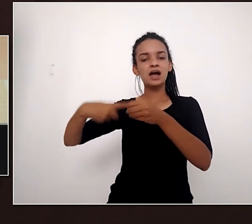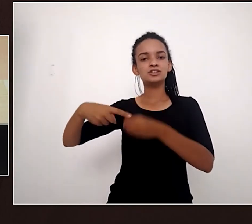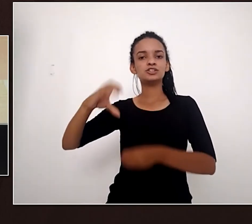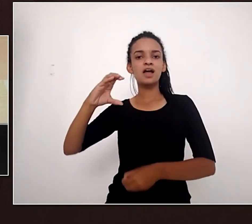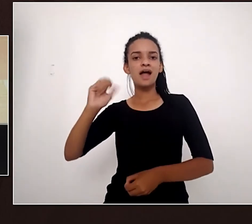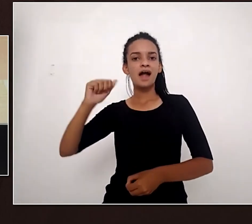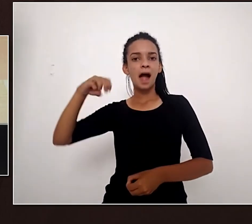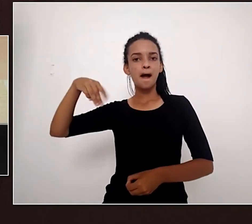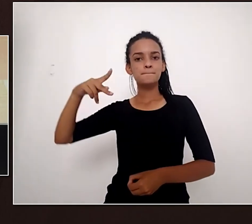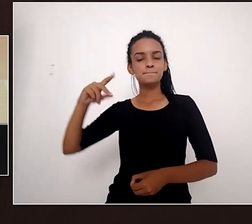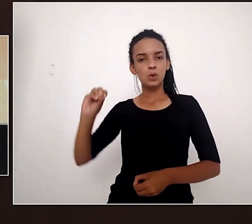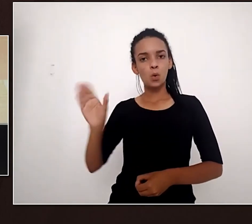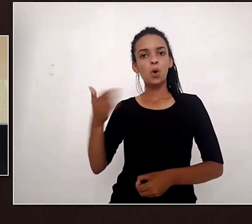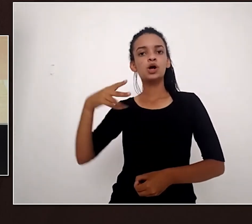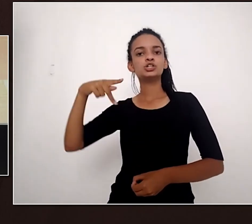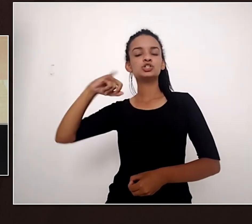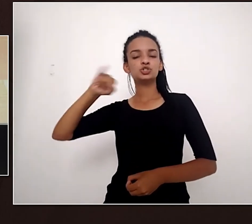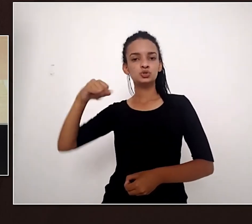colportores mirins.